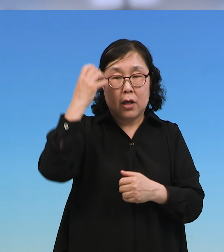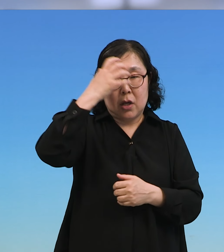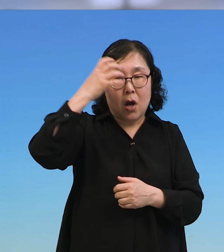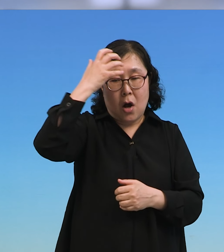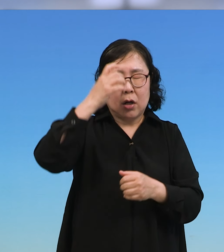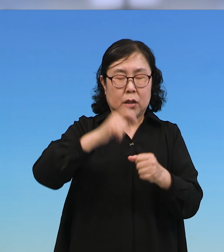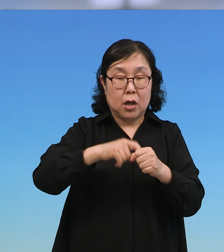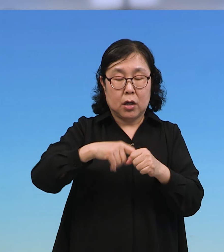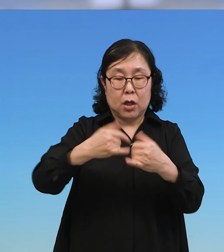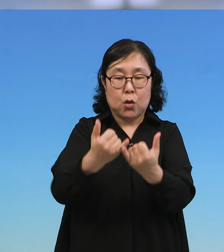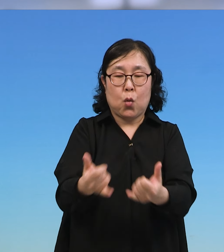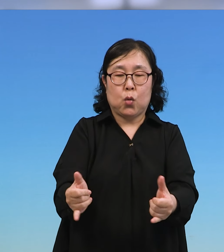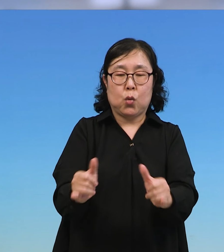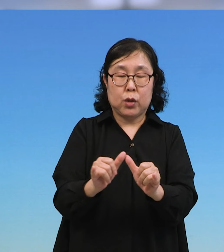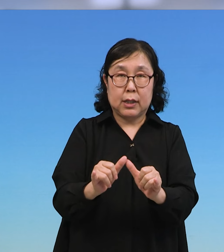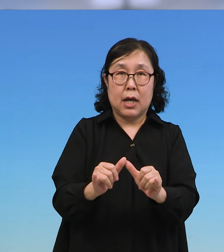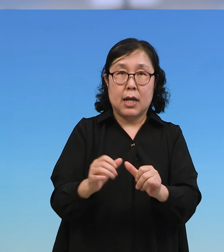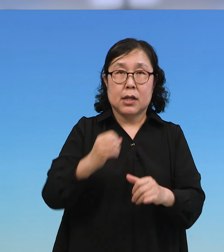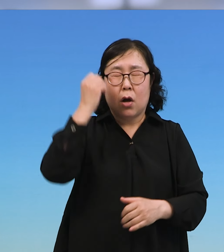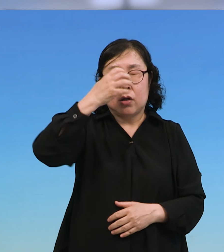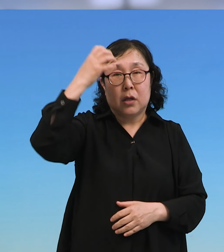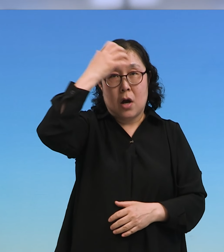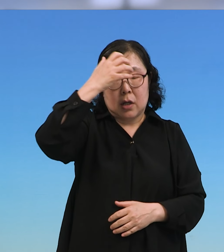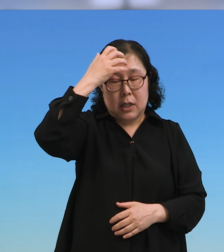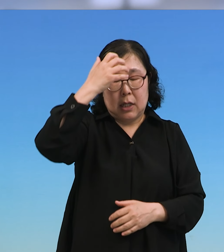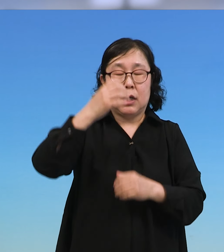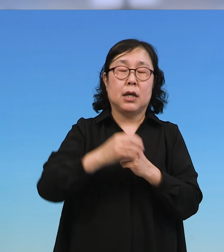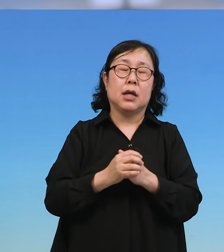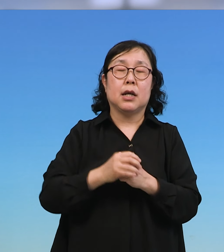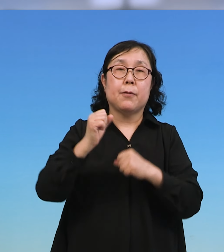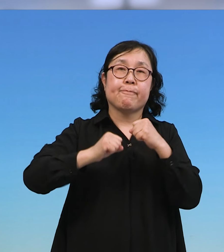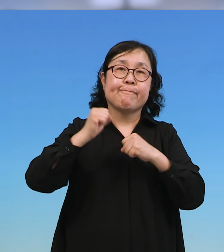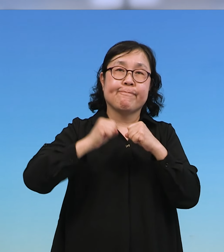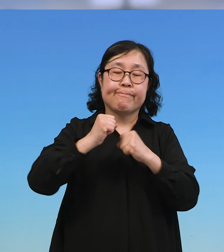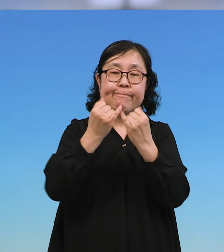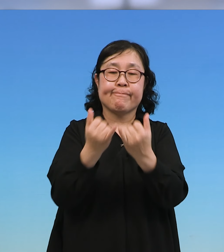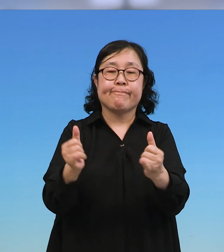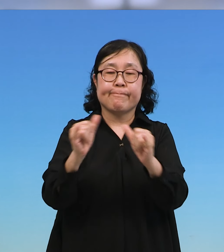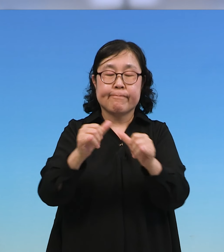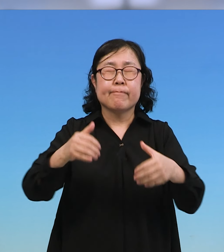공동체, 성령이 역사하시는 공동체.